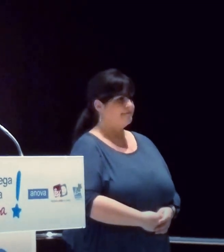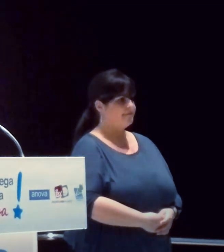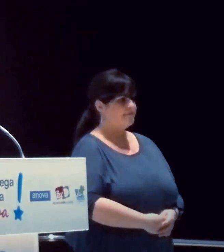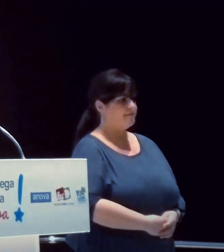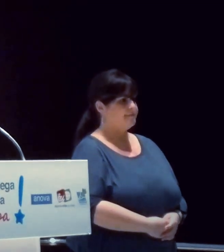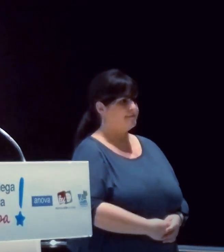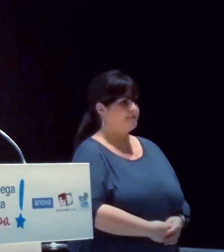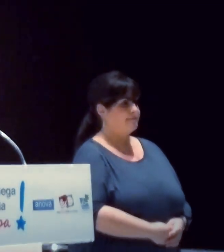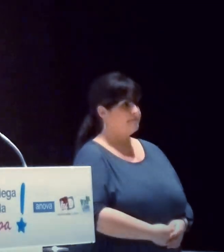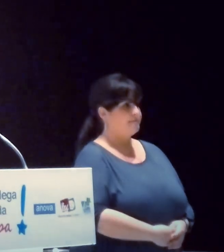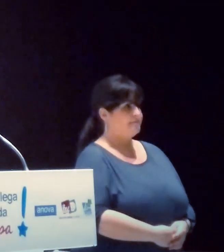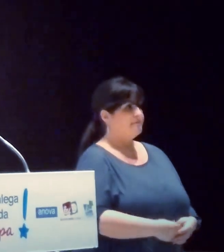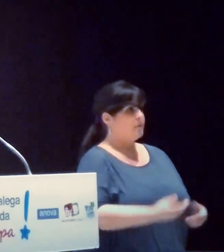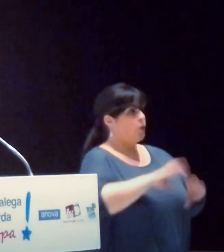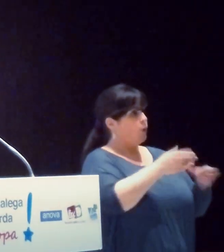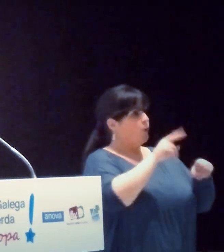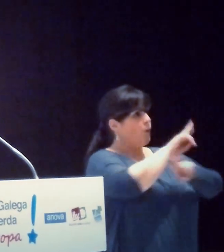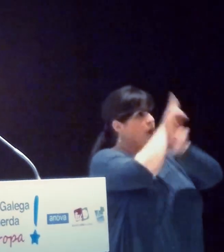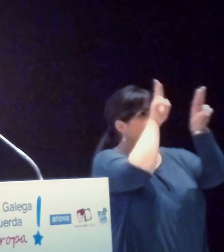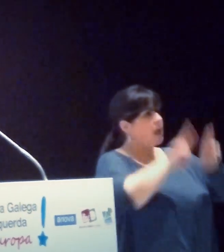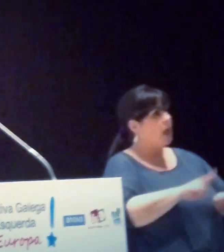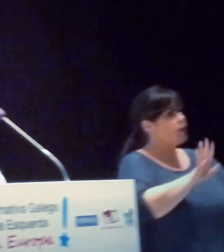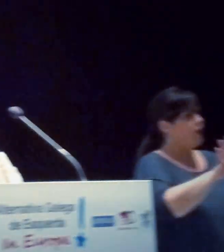É internacional da periferia europea,